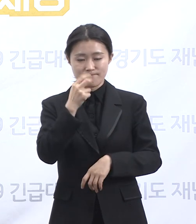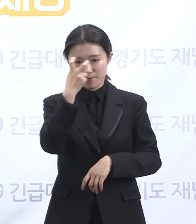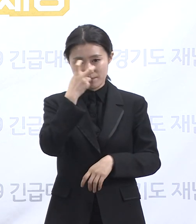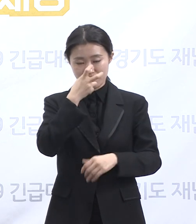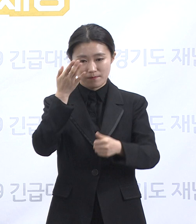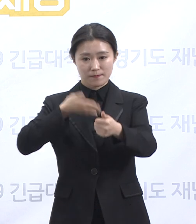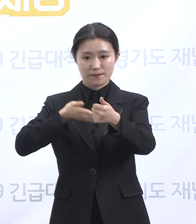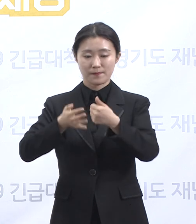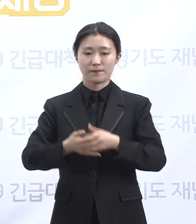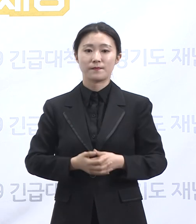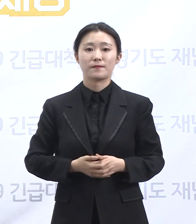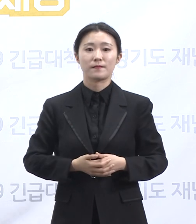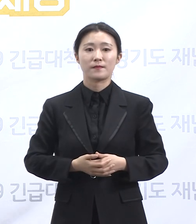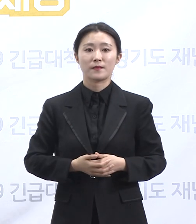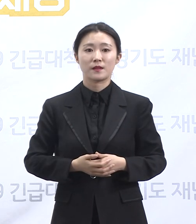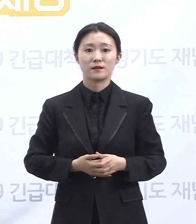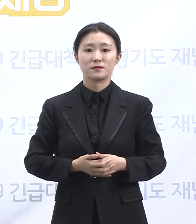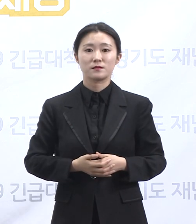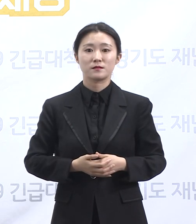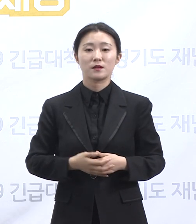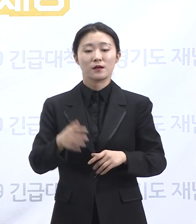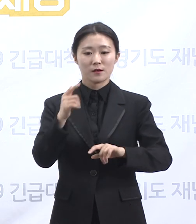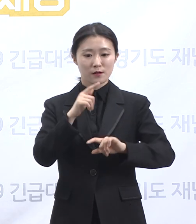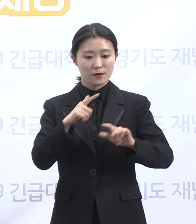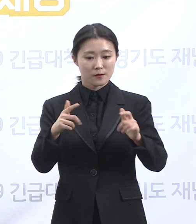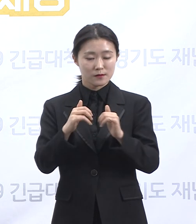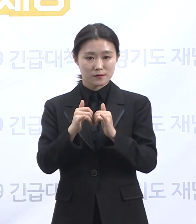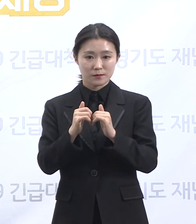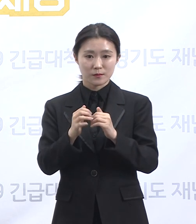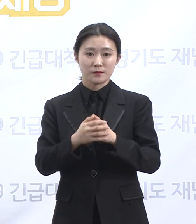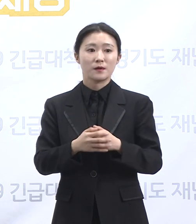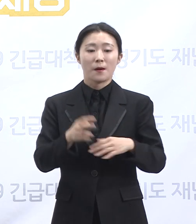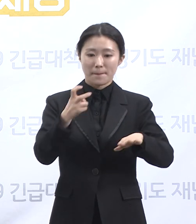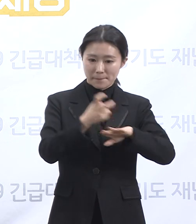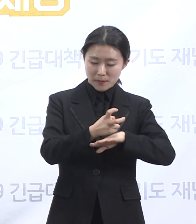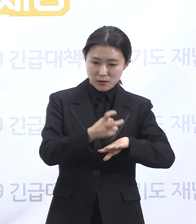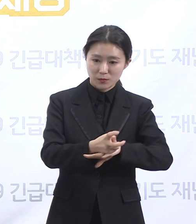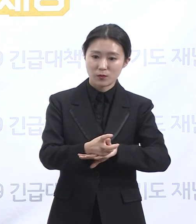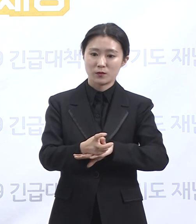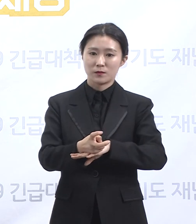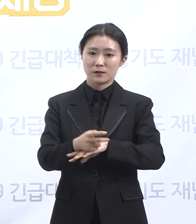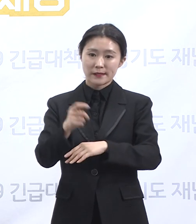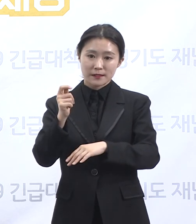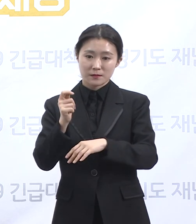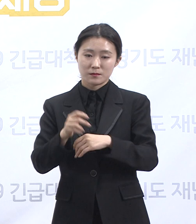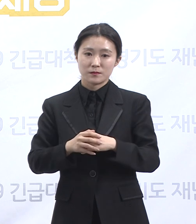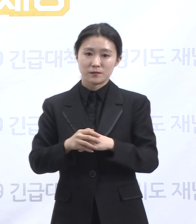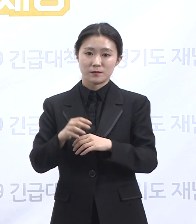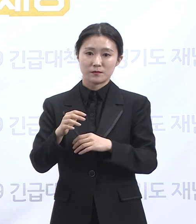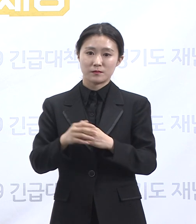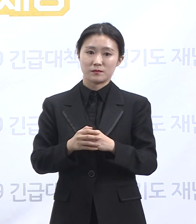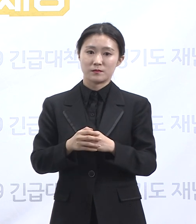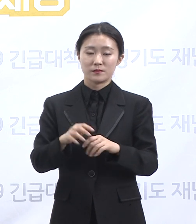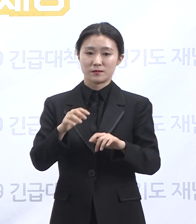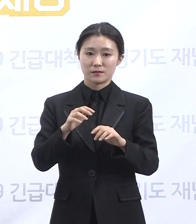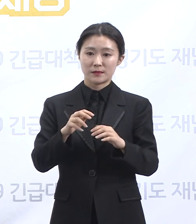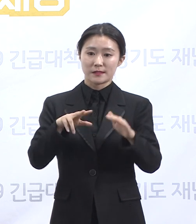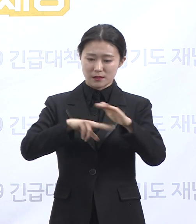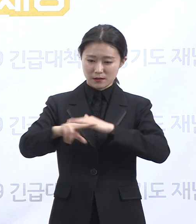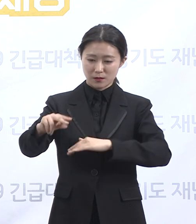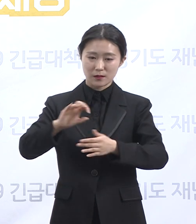공항, 대중교통을 이용하는 과정에서 감염될 가능성이 있습니다. 따라서 어느 나라에서 어떤 경로로 입국했건